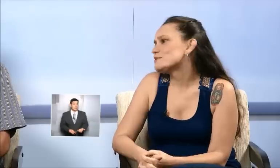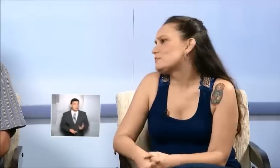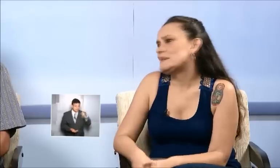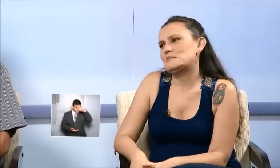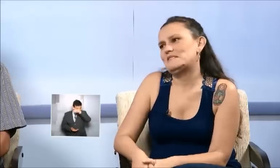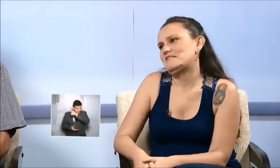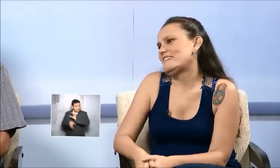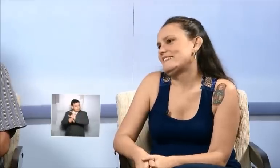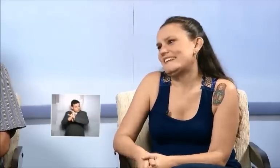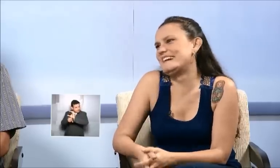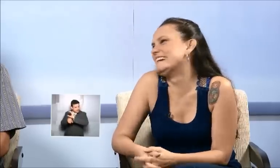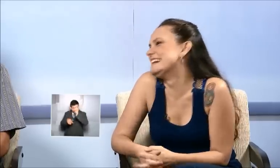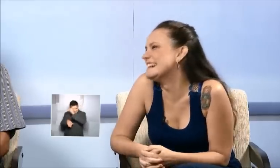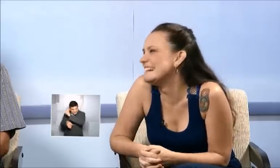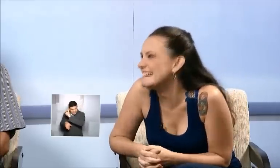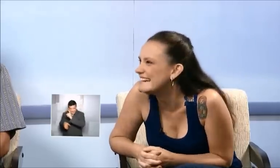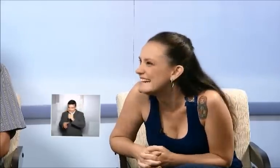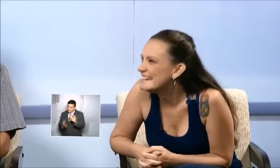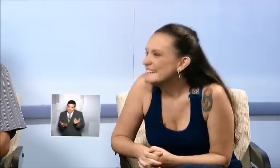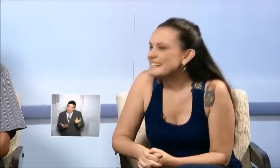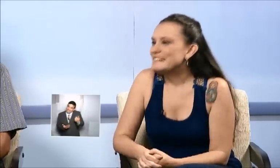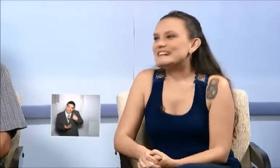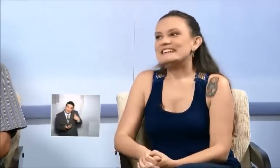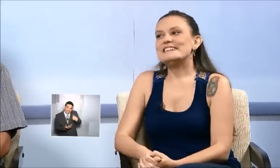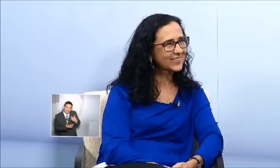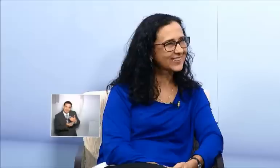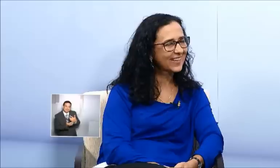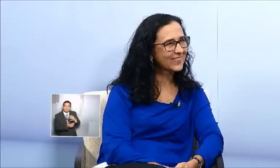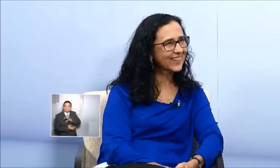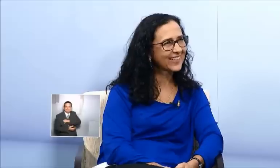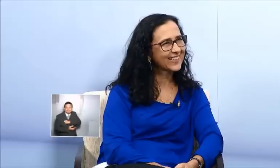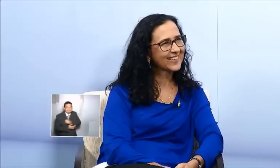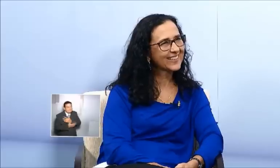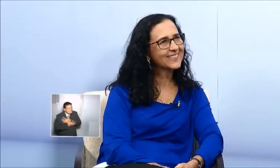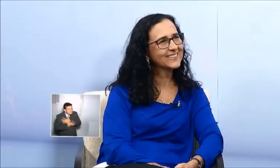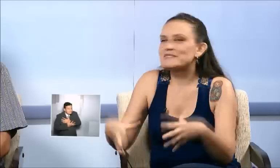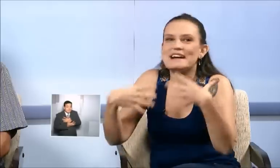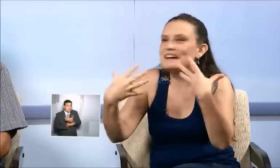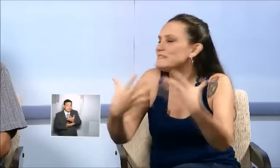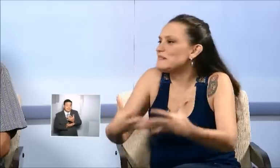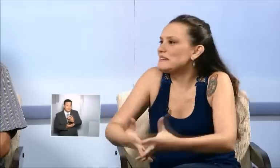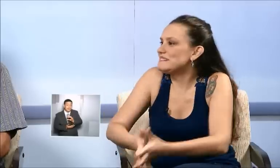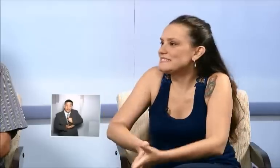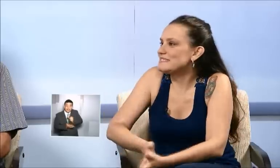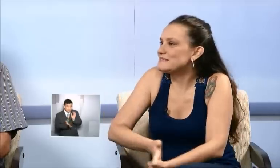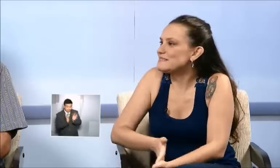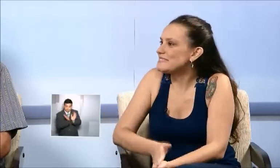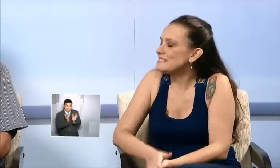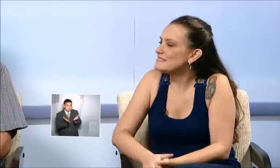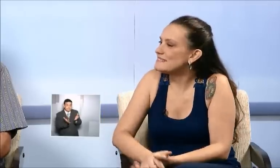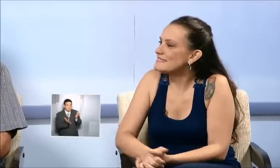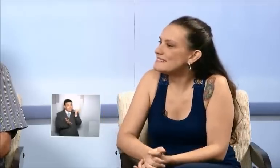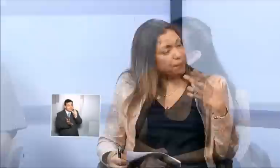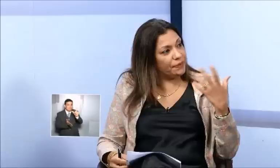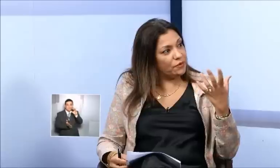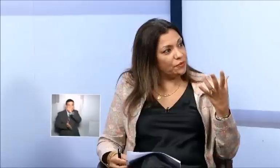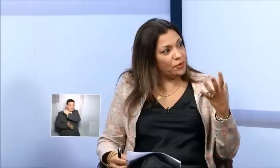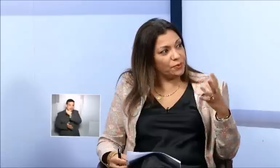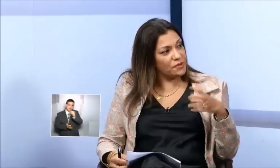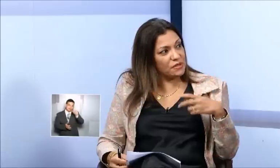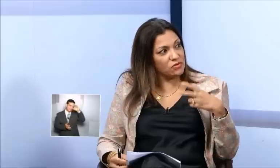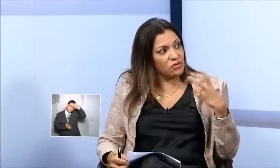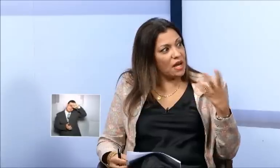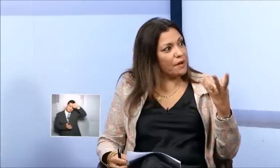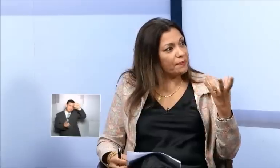tão suspeita para falar. Você é apaixonada pelo tema, né? Eu sou apaixonada pela língua, assim, eu não consigo... Foi rápido,